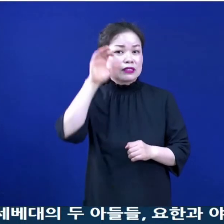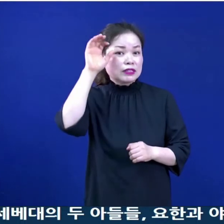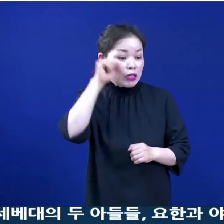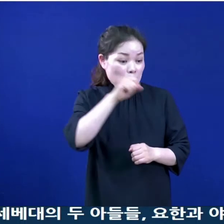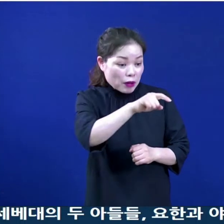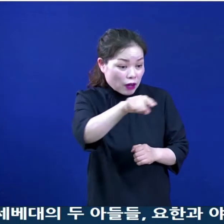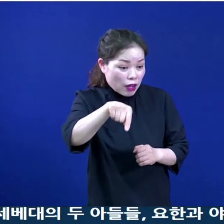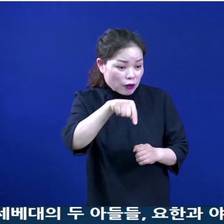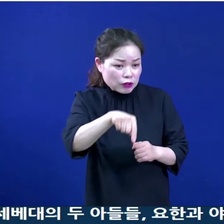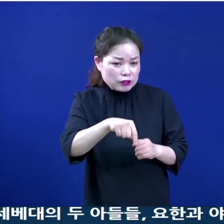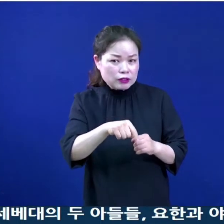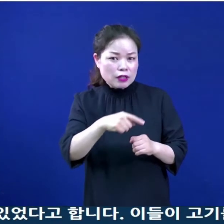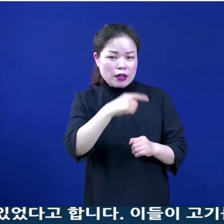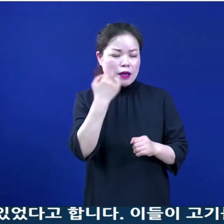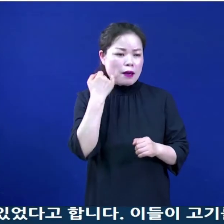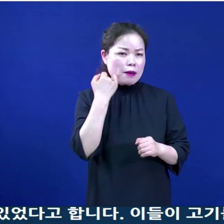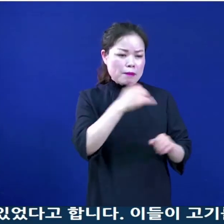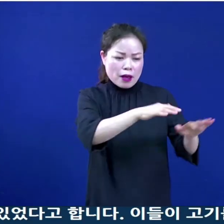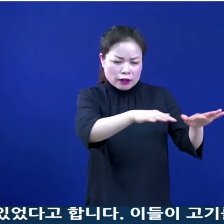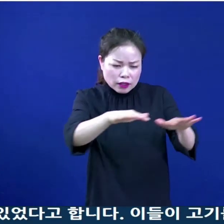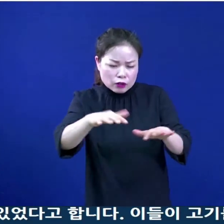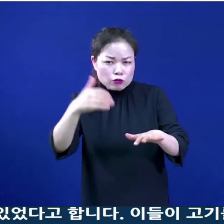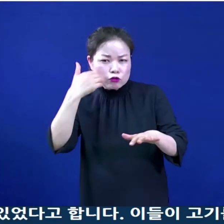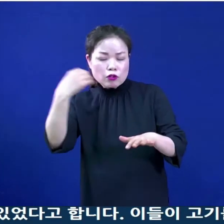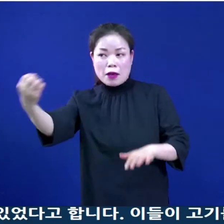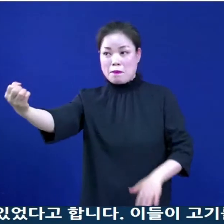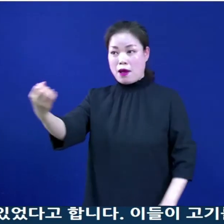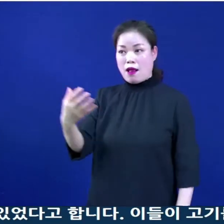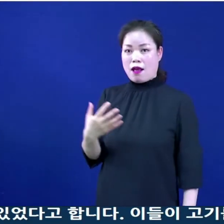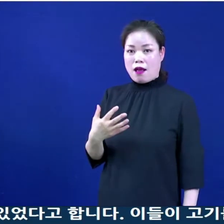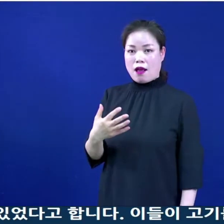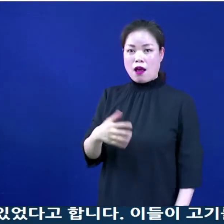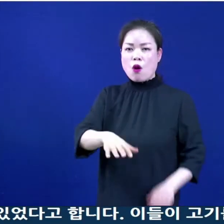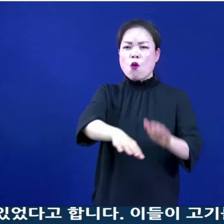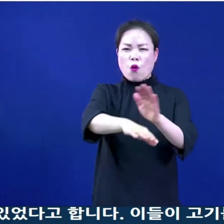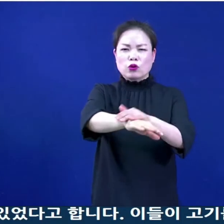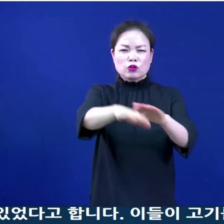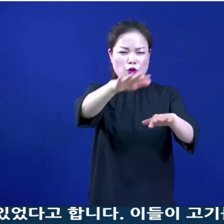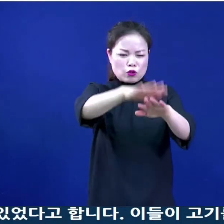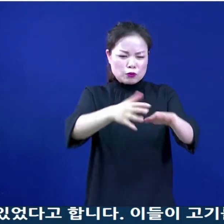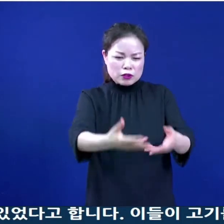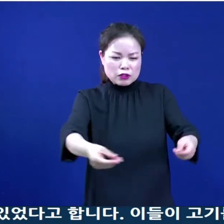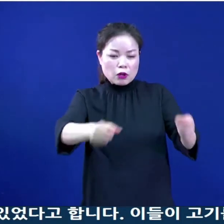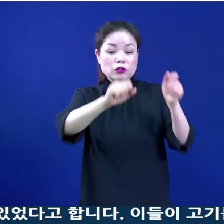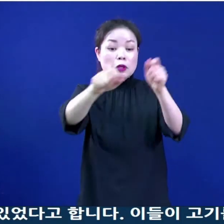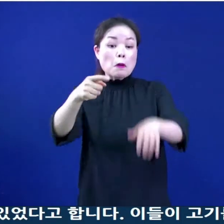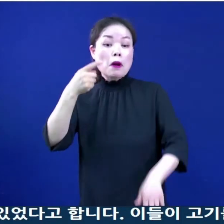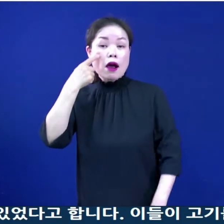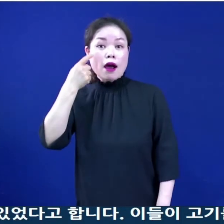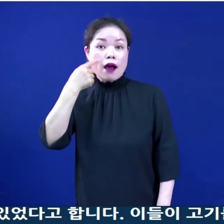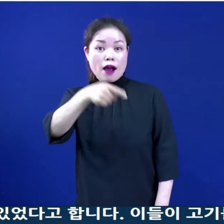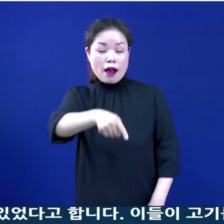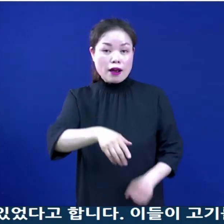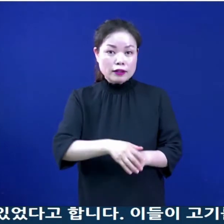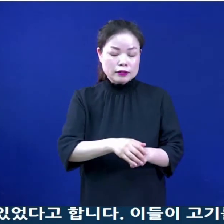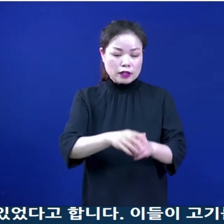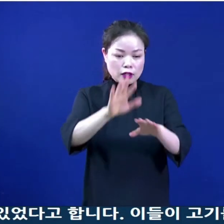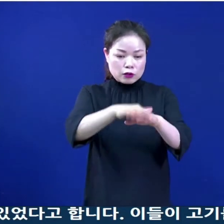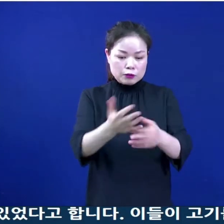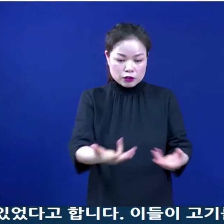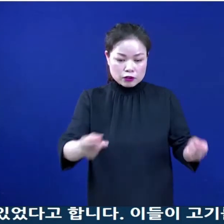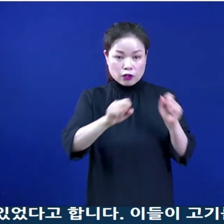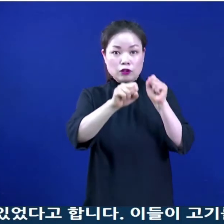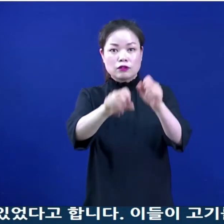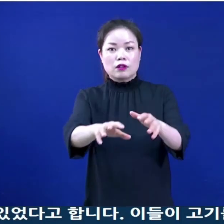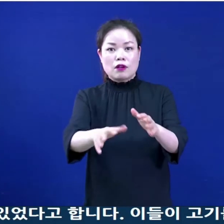뭇에서, 바닷가에서 누군가가 얘기를 하죠. 오른쪽으로 그물을 던져라. 그래서 그물을 던지니까 고기가